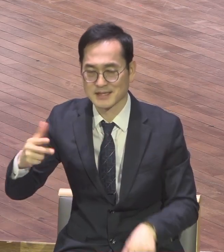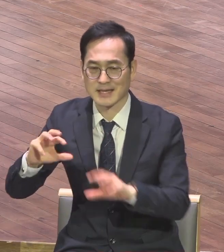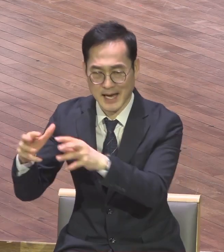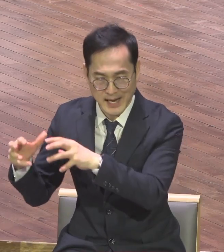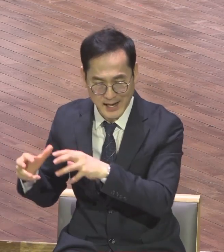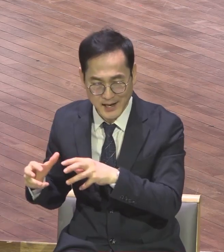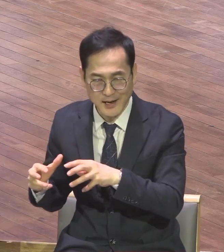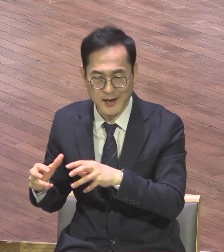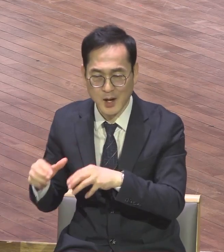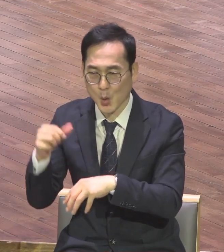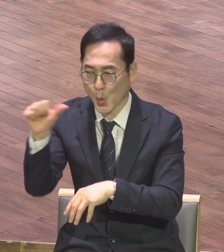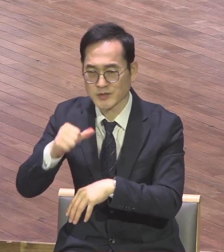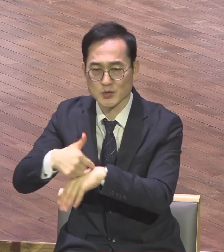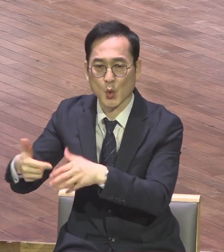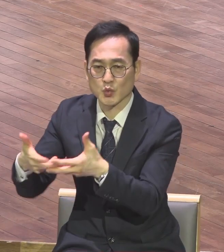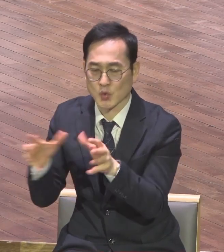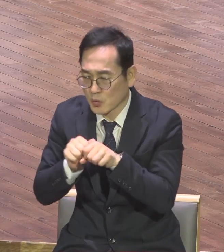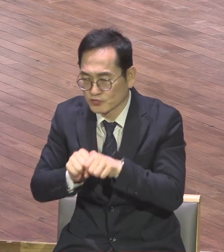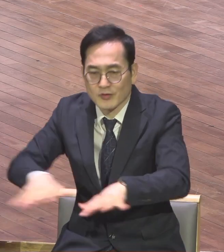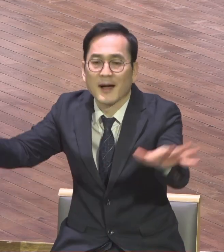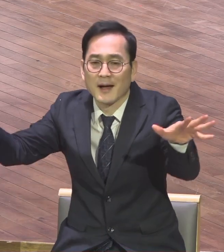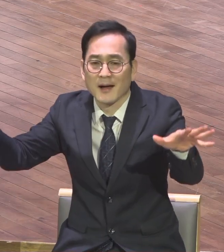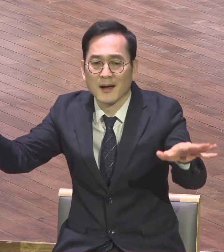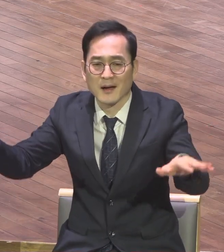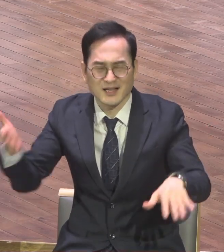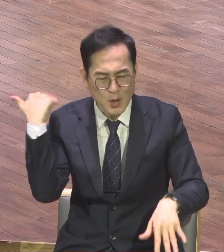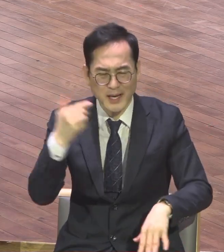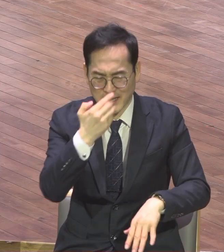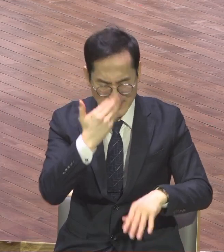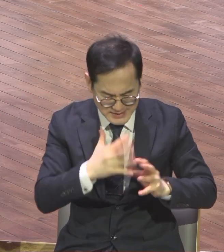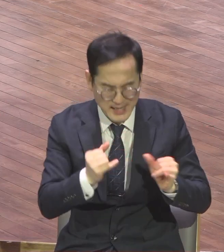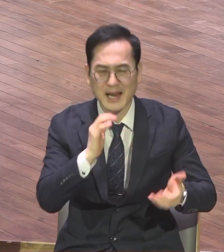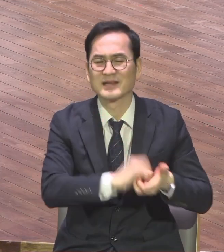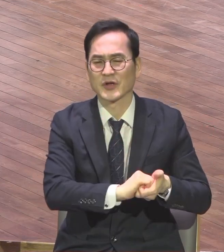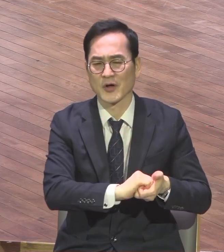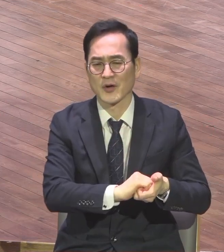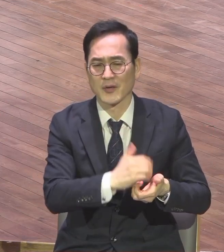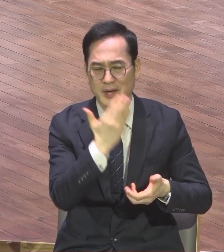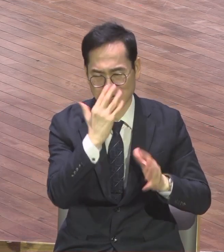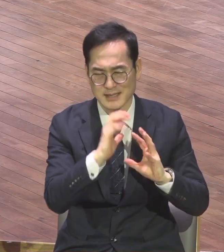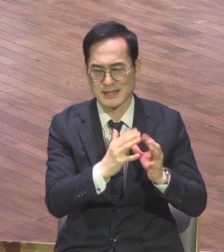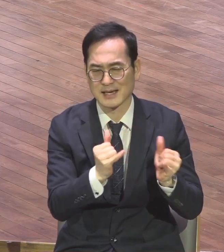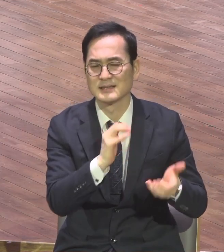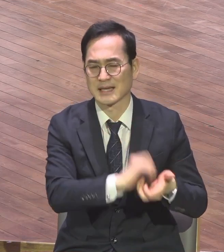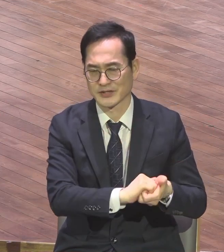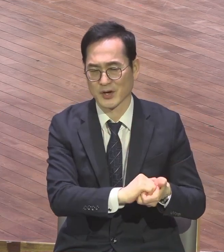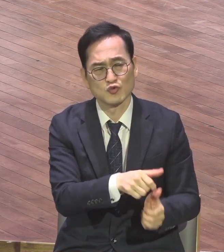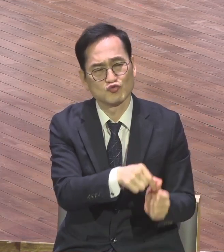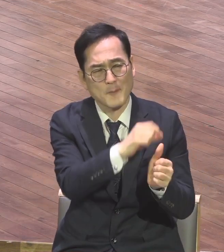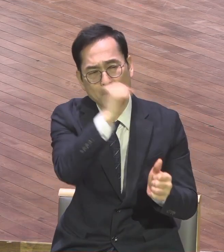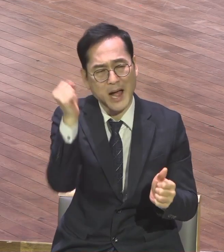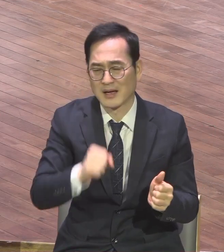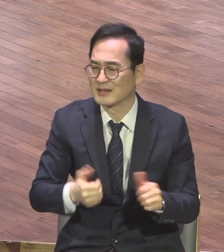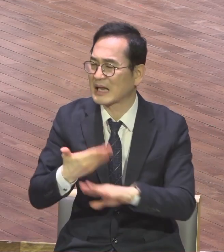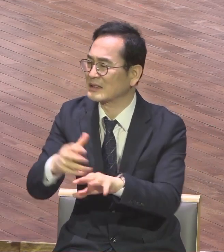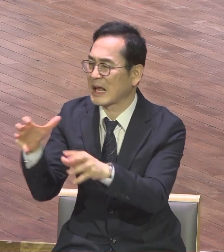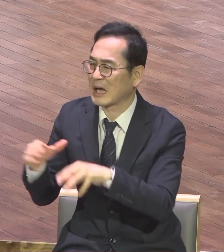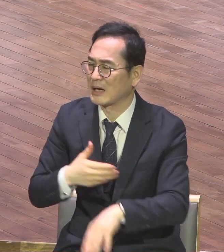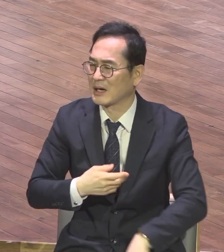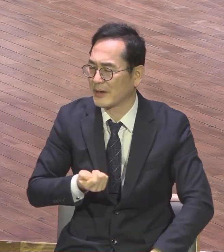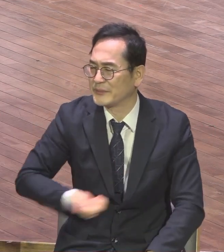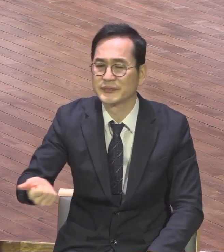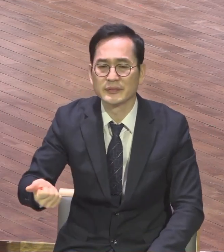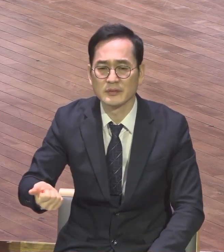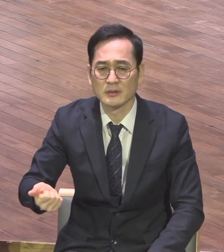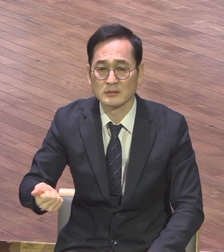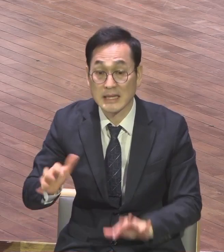5천 종족을 그 범위로 확장시킨 것입니다. 그전에는 유대인만 구원받았어요. 이제는 모든